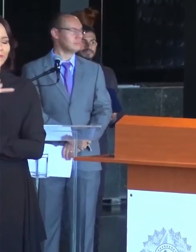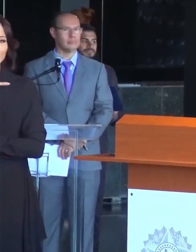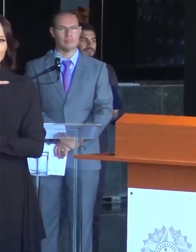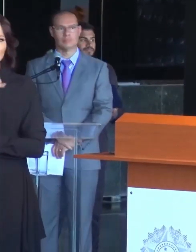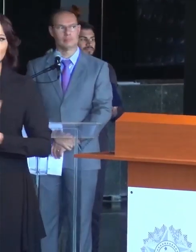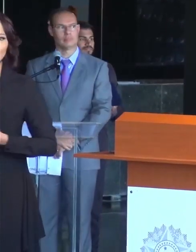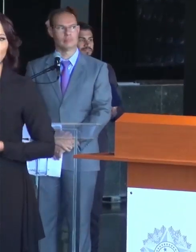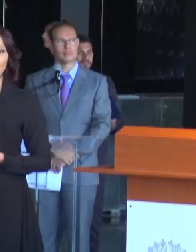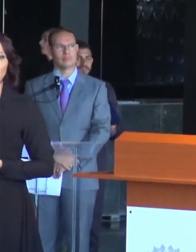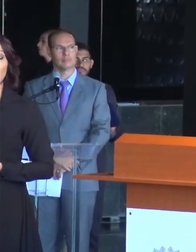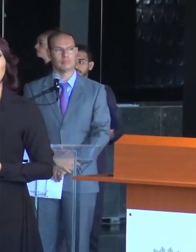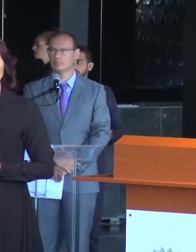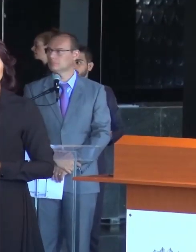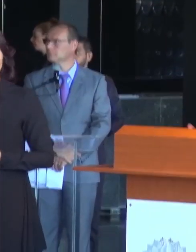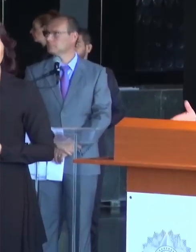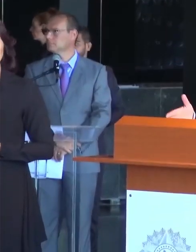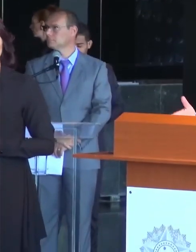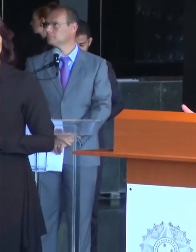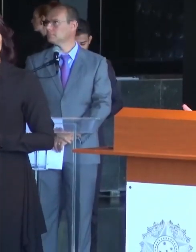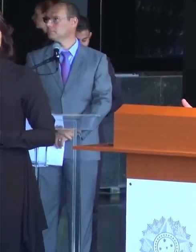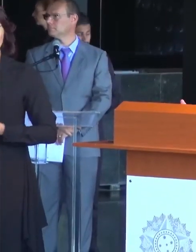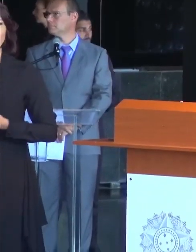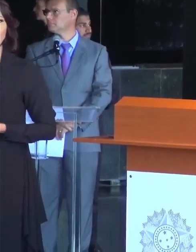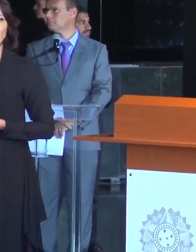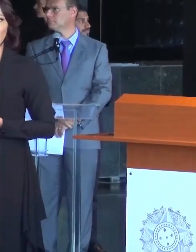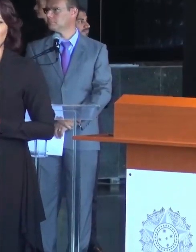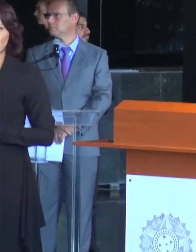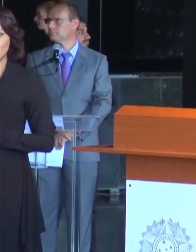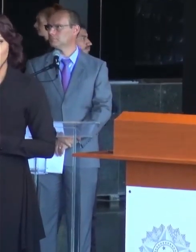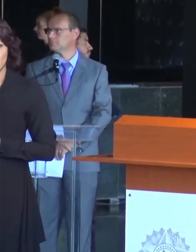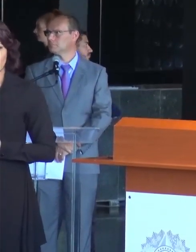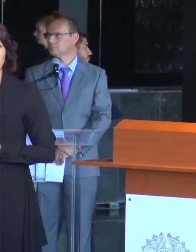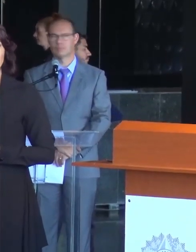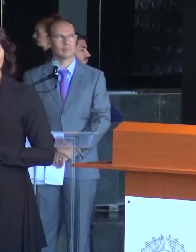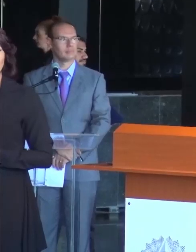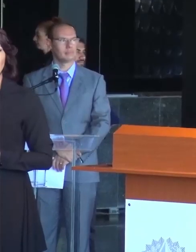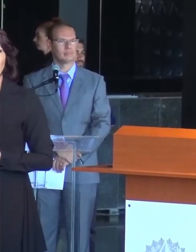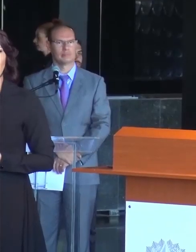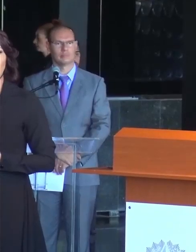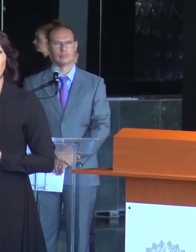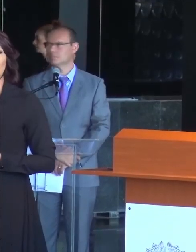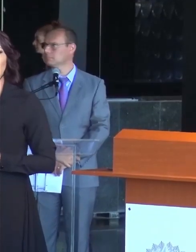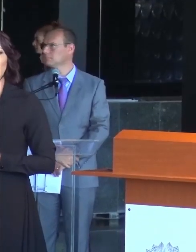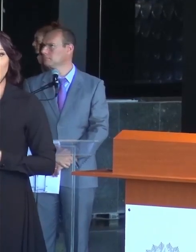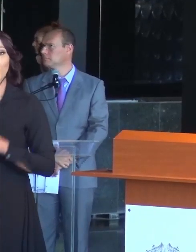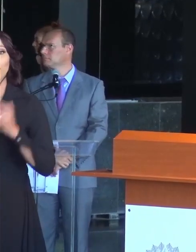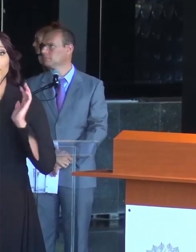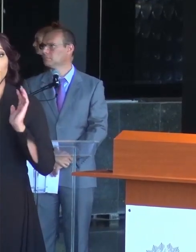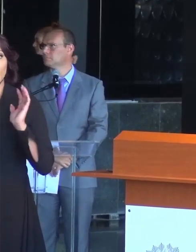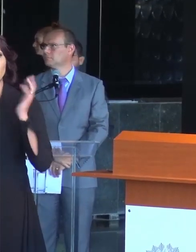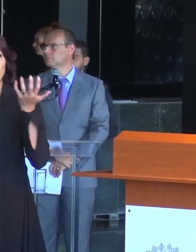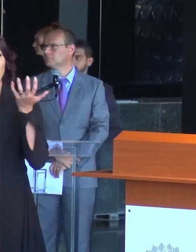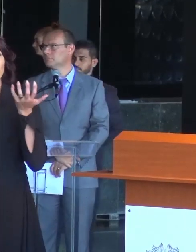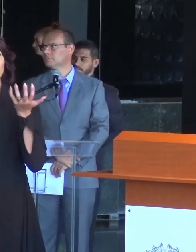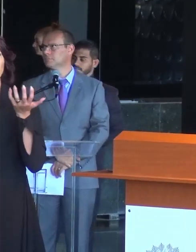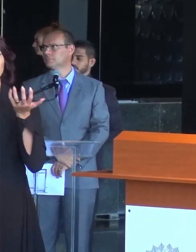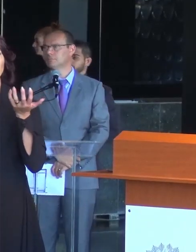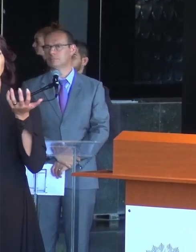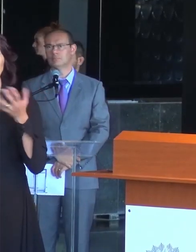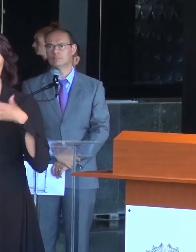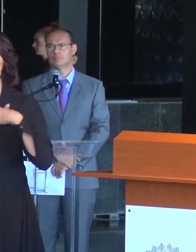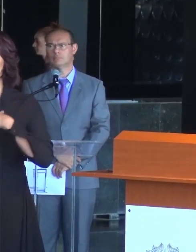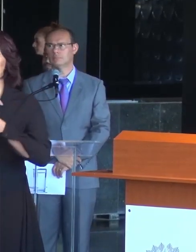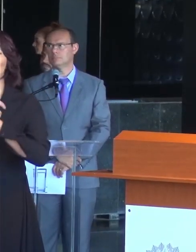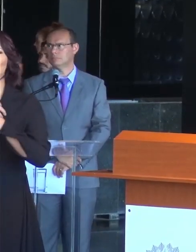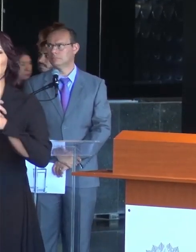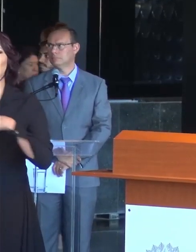nós não podemos nos esquecer que entre nós, brasileiros, há um evento que deve nos